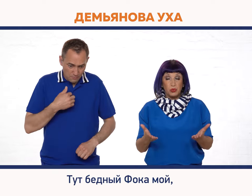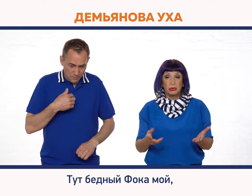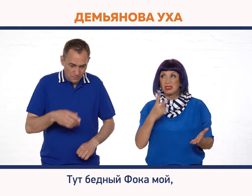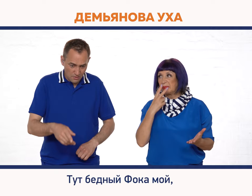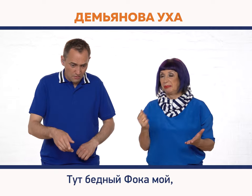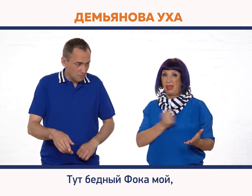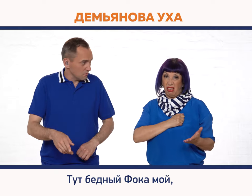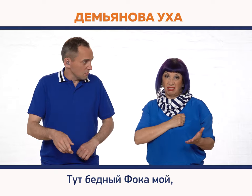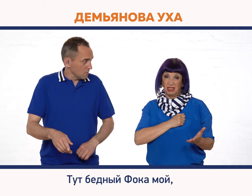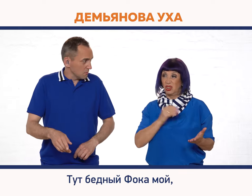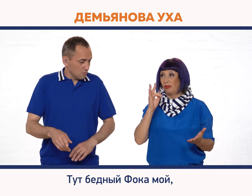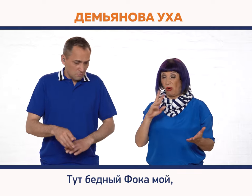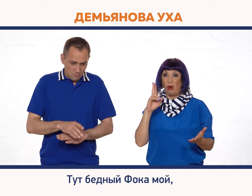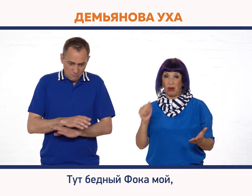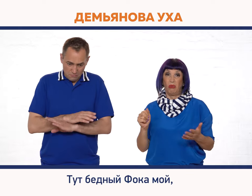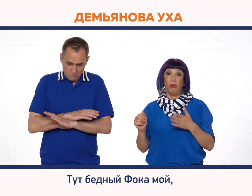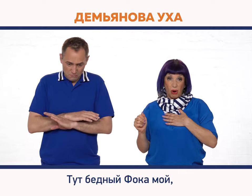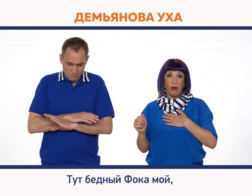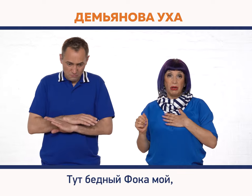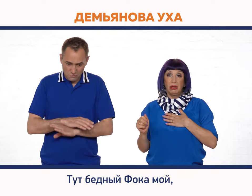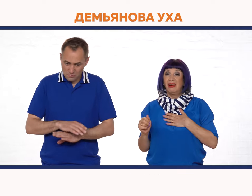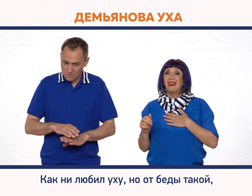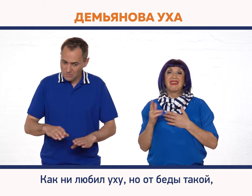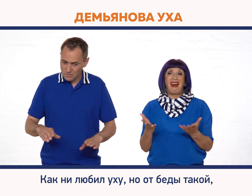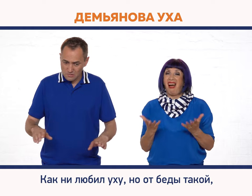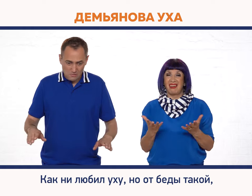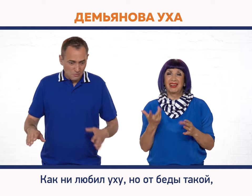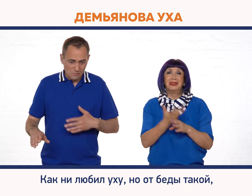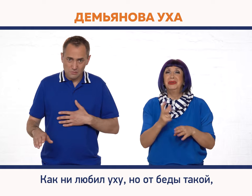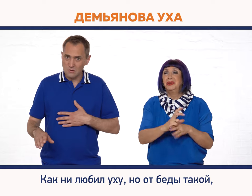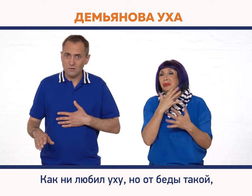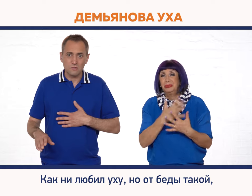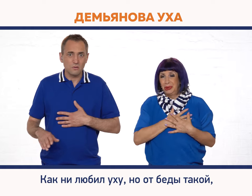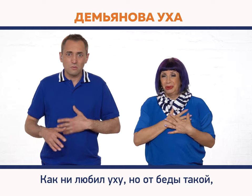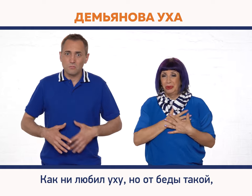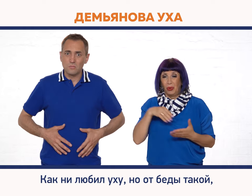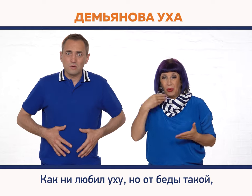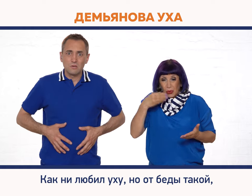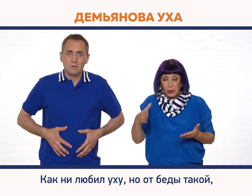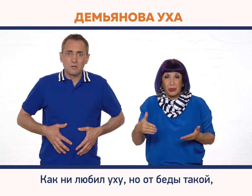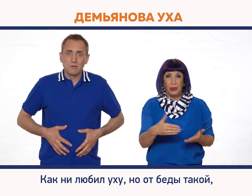Тут бедный Фока мой как не любил